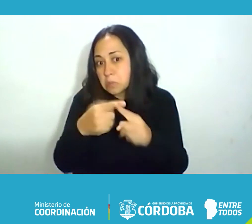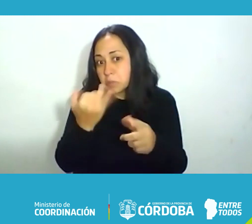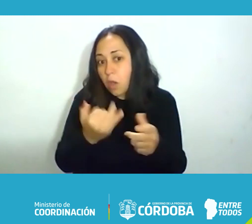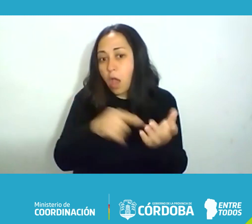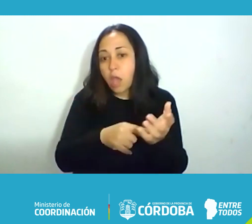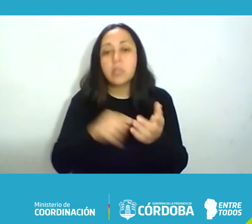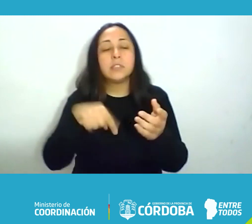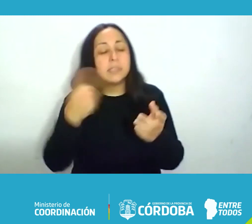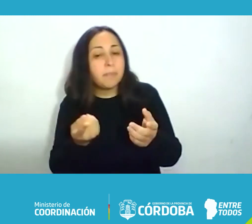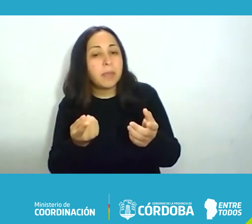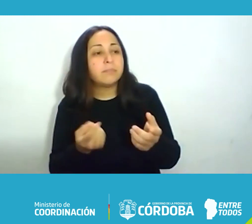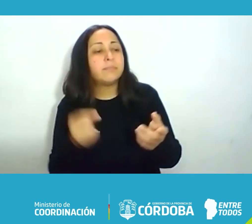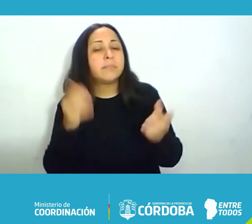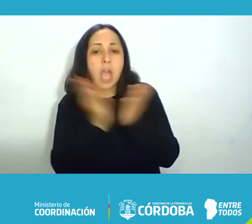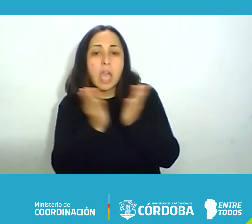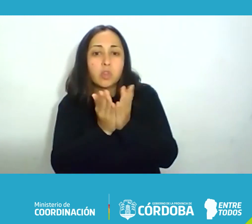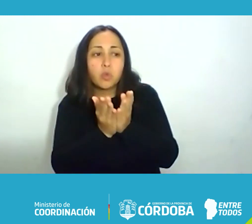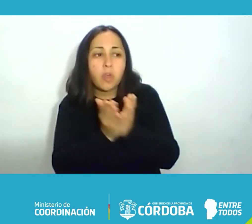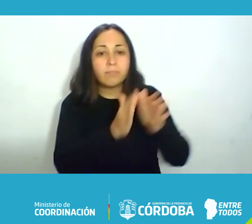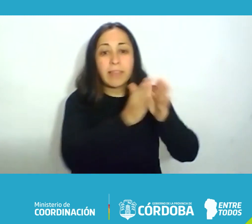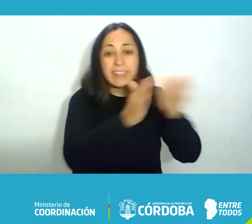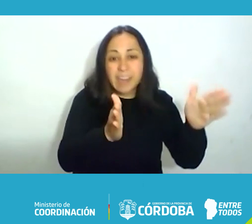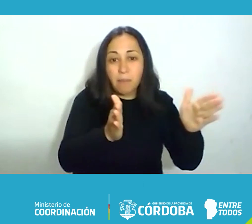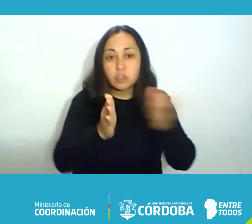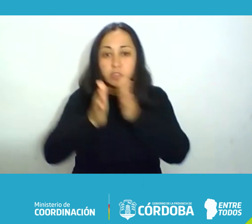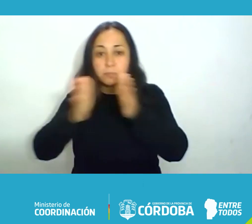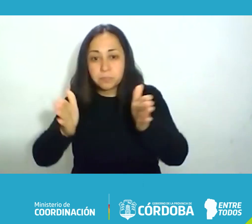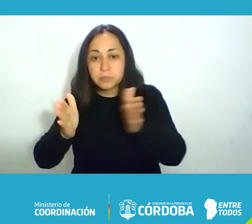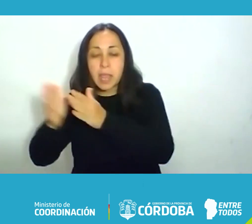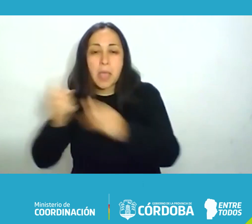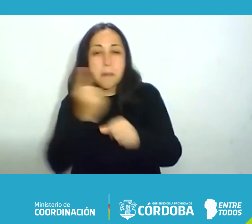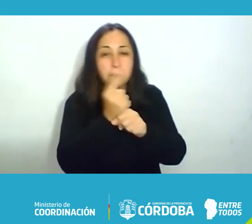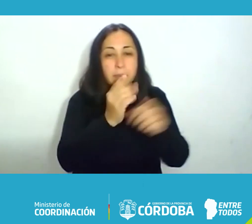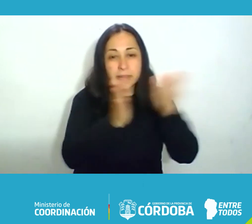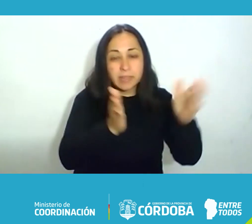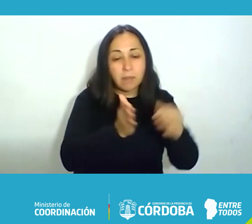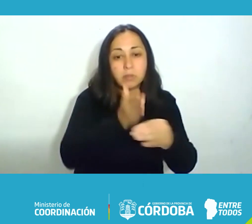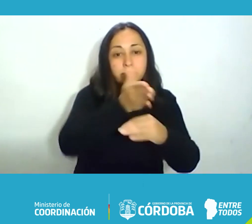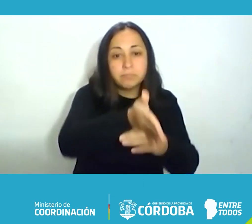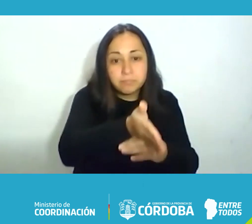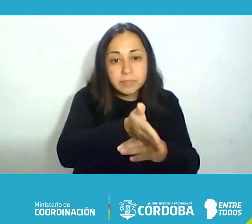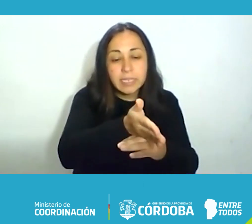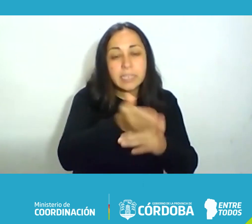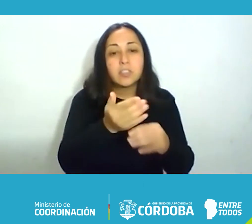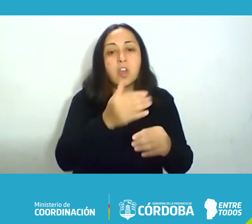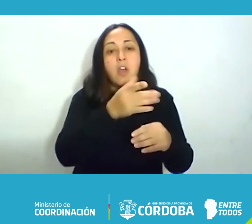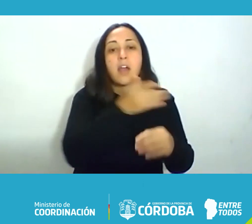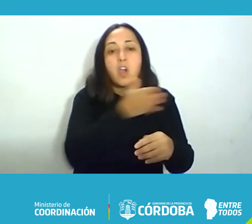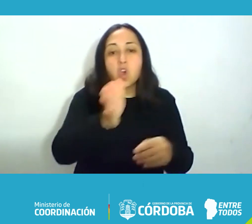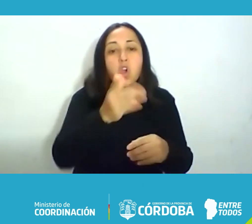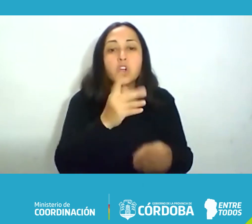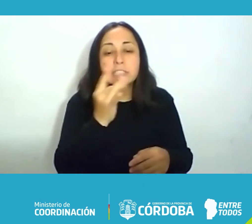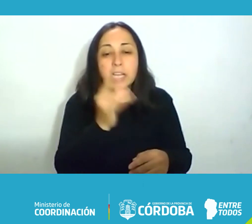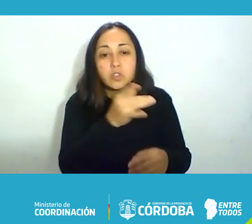ejemplo. Expresa también que se hizo un estudio por tramos más o menos homogéneos. El primer tramo es el ingreso de variante de Costa Azul hasta la ruta de 55.